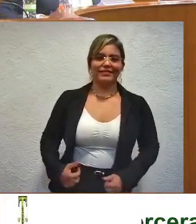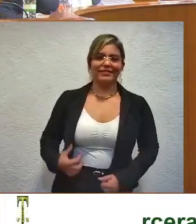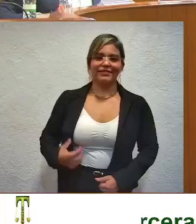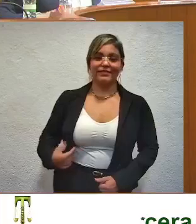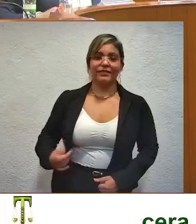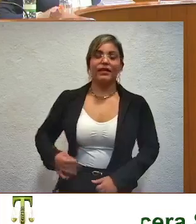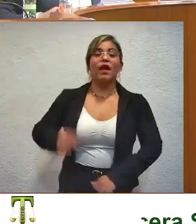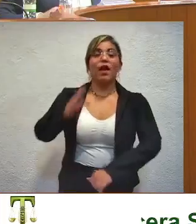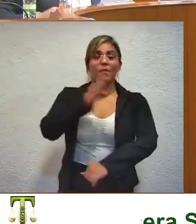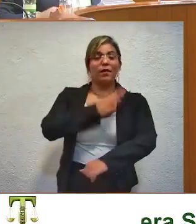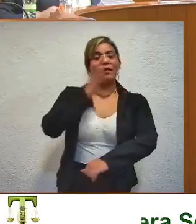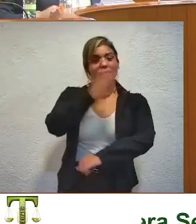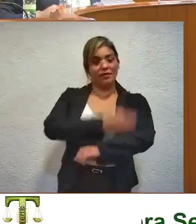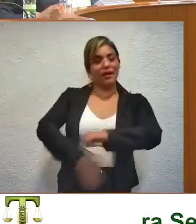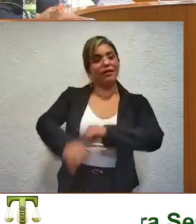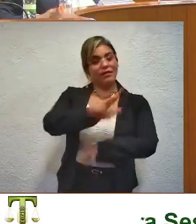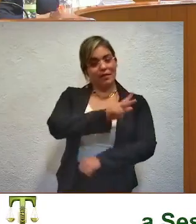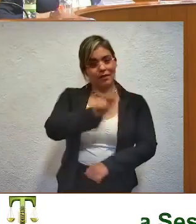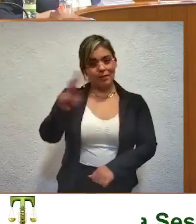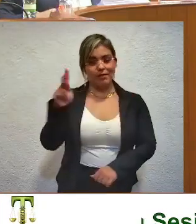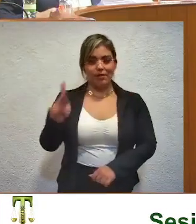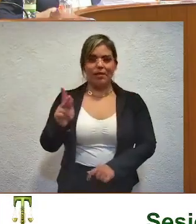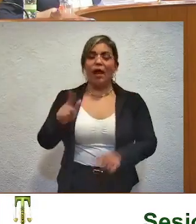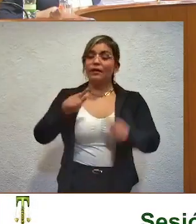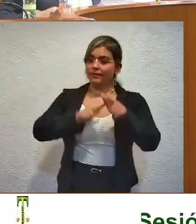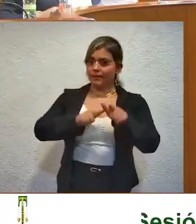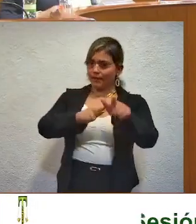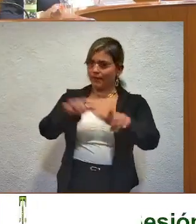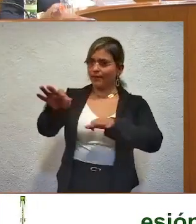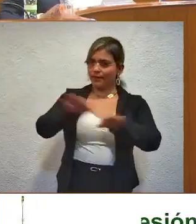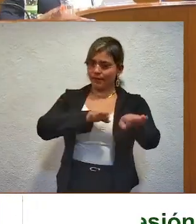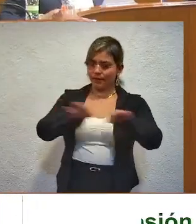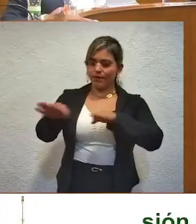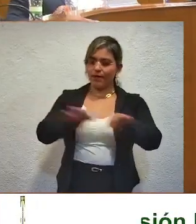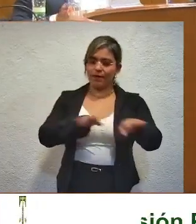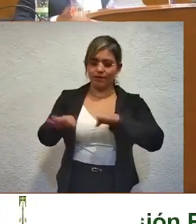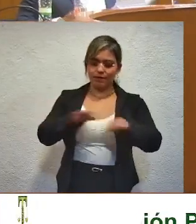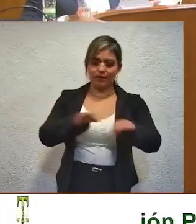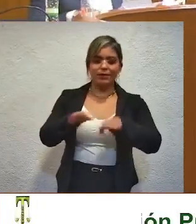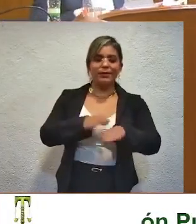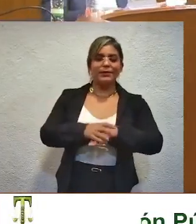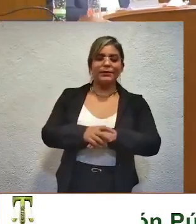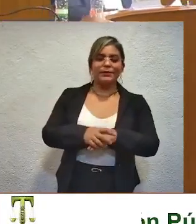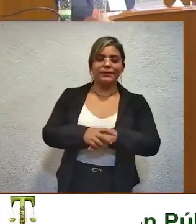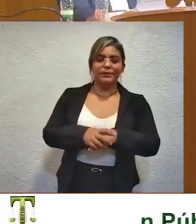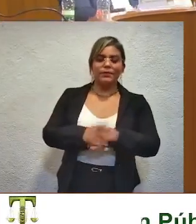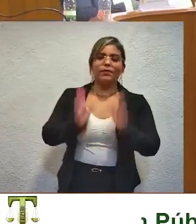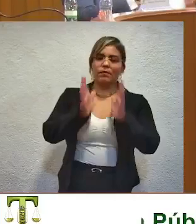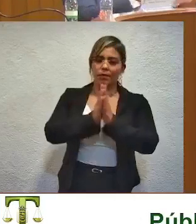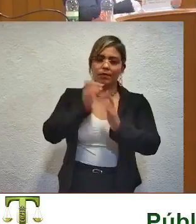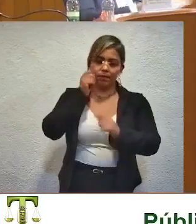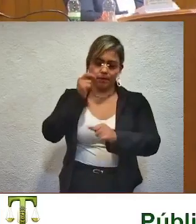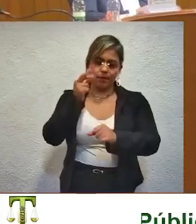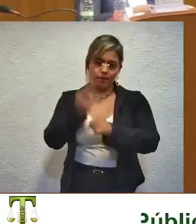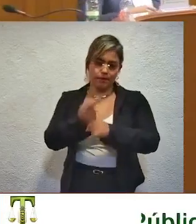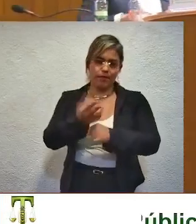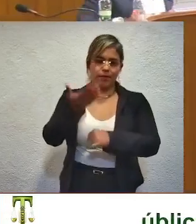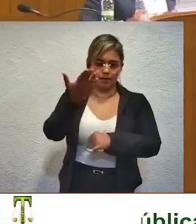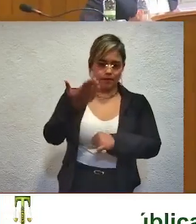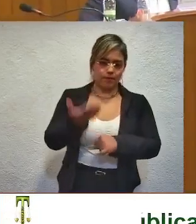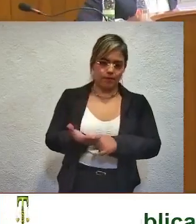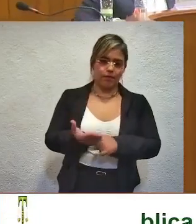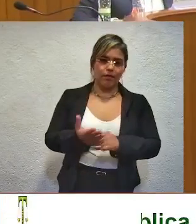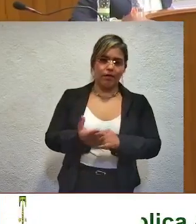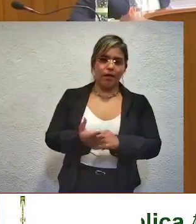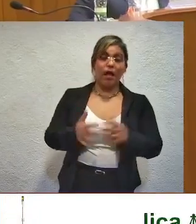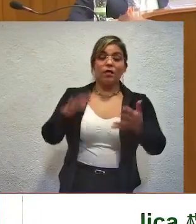Muy buenas tardes a todas y a todos. Para continuar con el desarrollo de esta sesión, le solicito al secretario su apoyo para